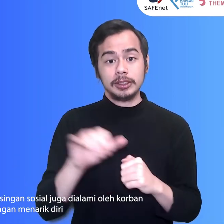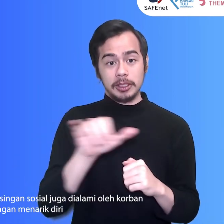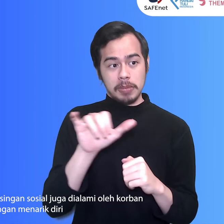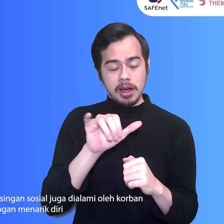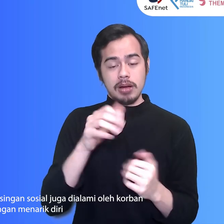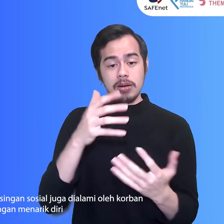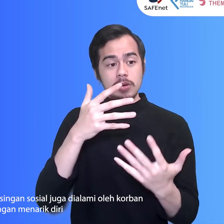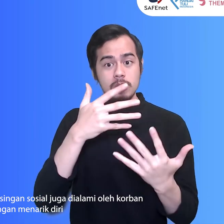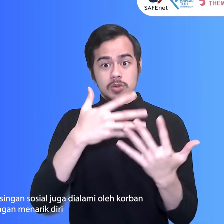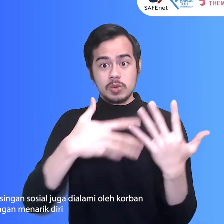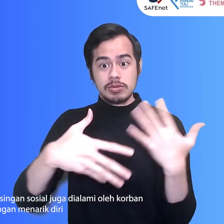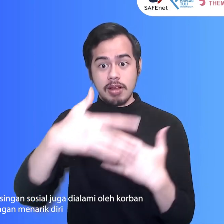diri